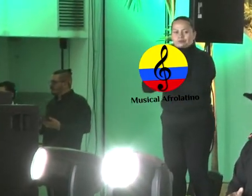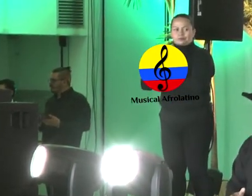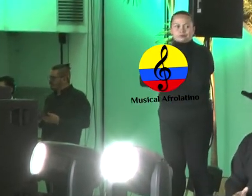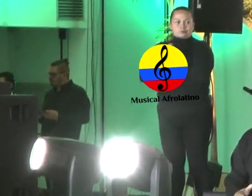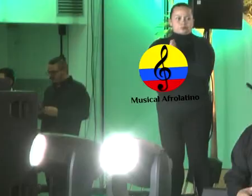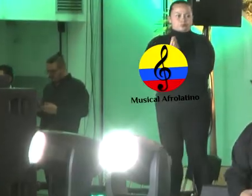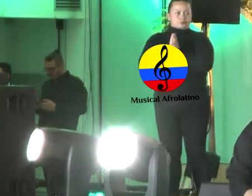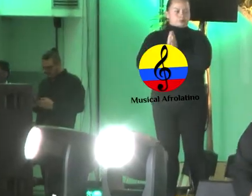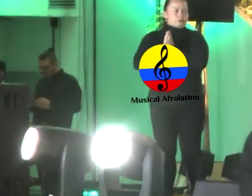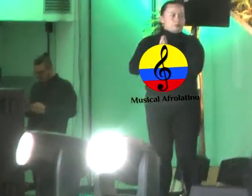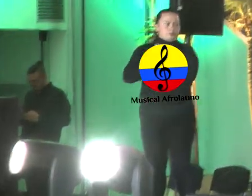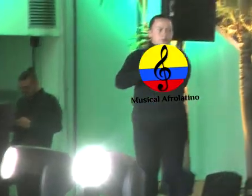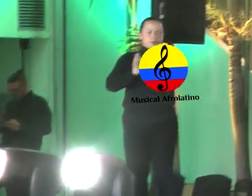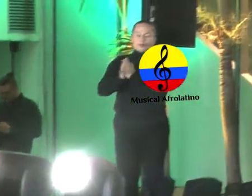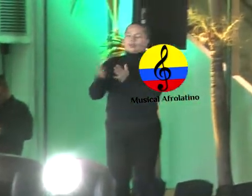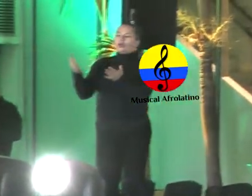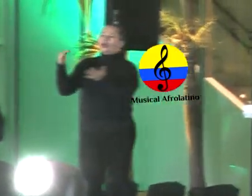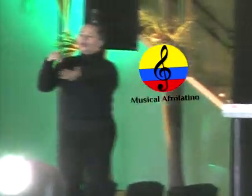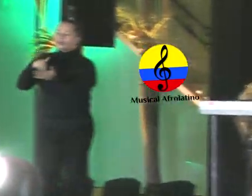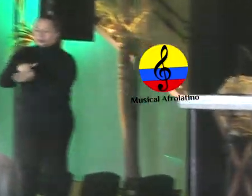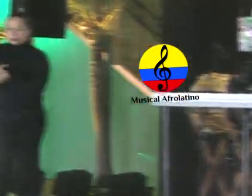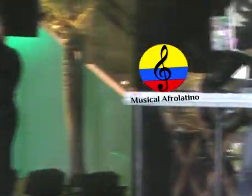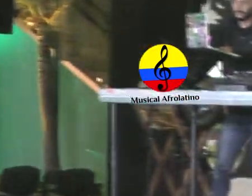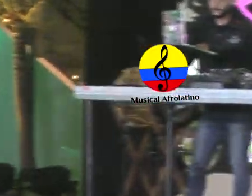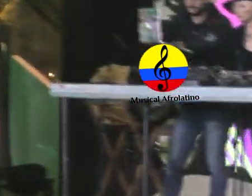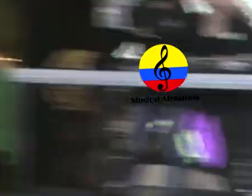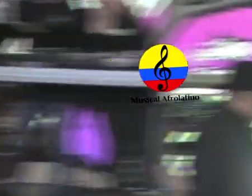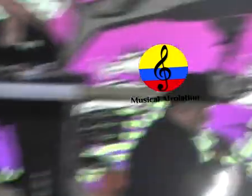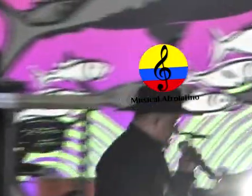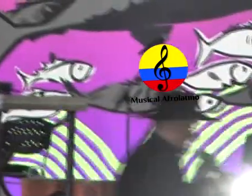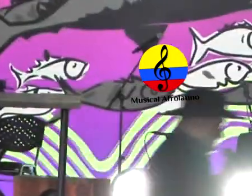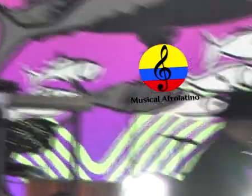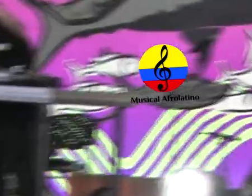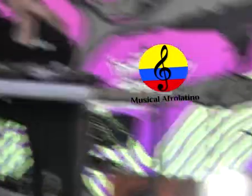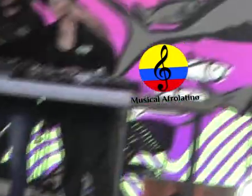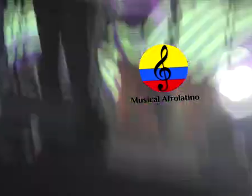negro. Ponte, ponte.